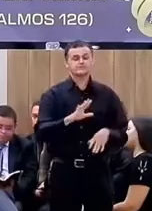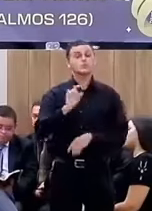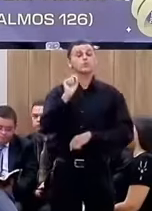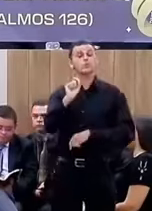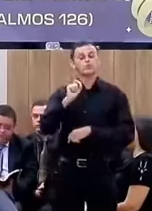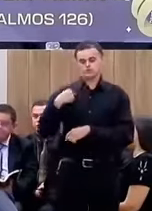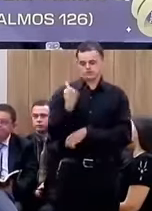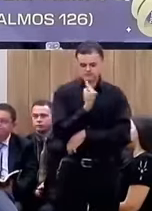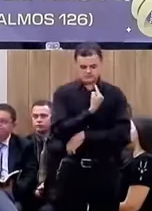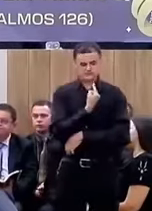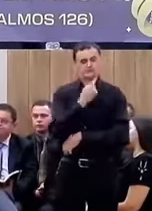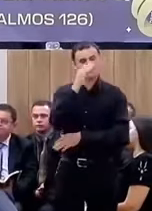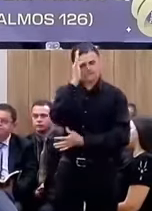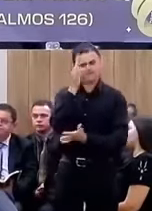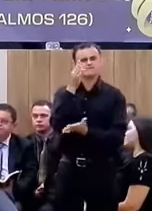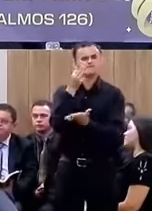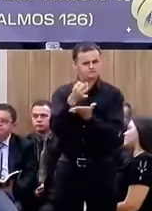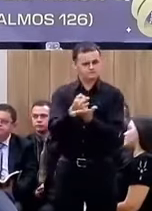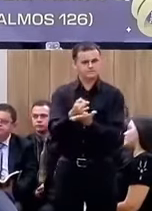nossa fé.